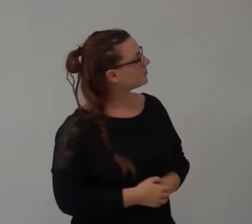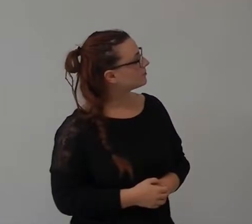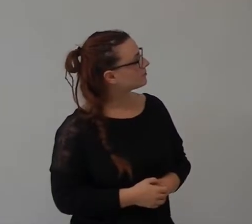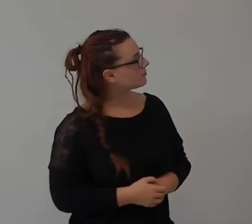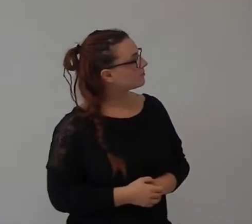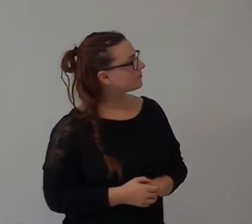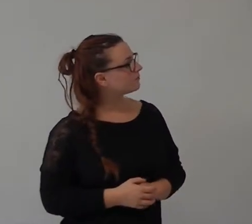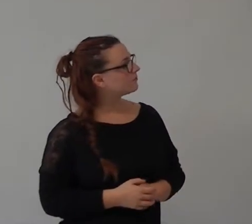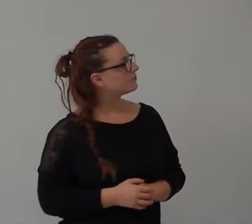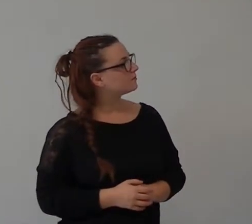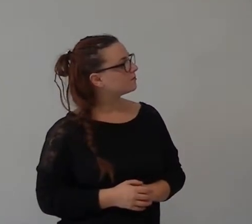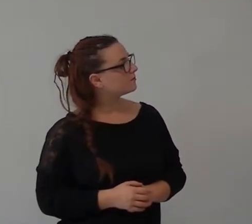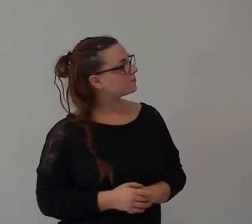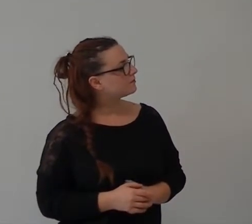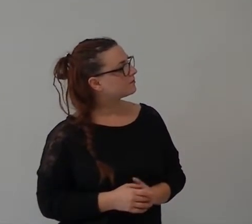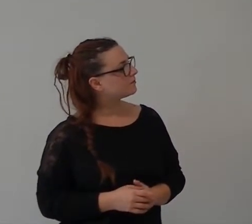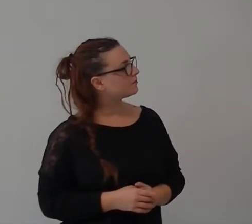toccano.